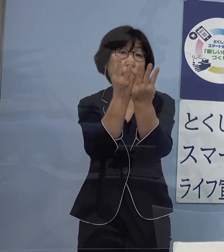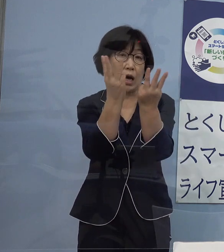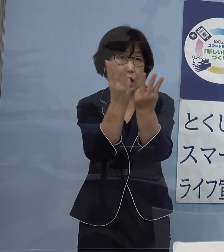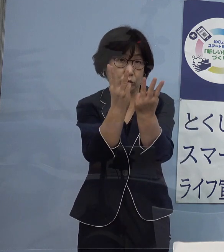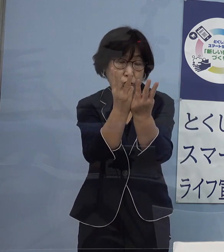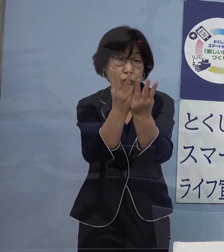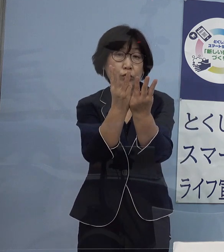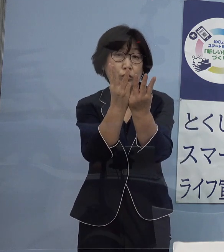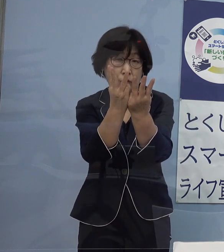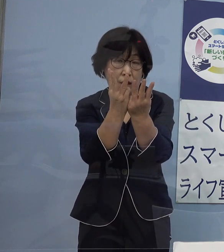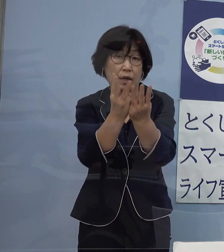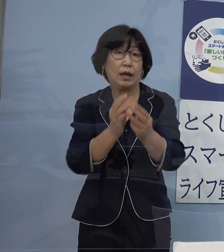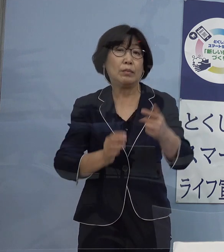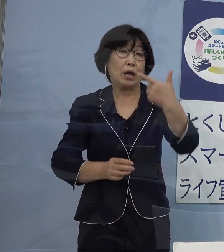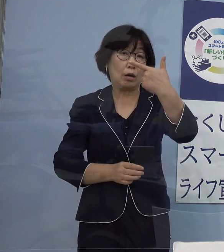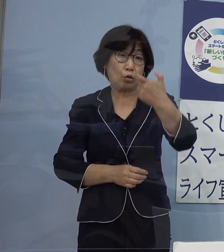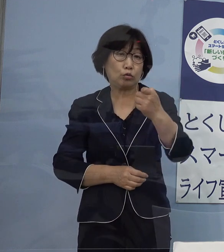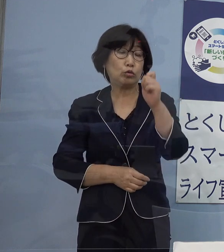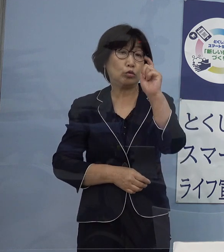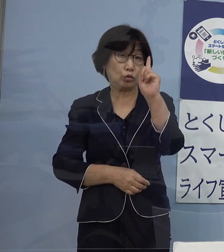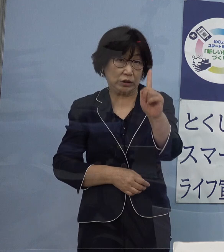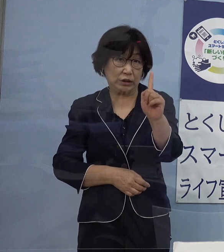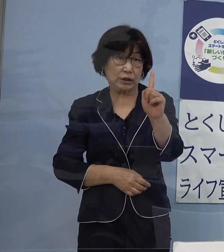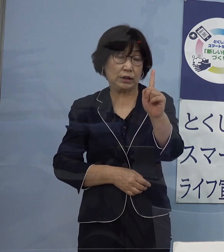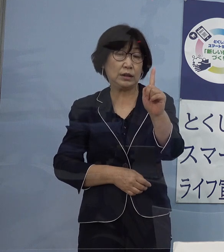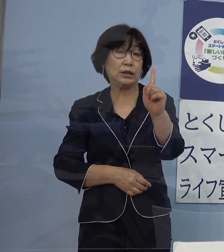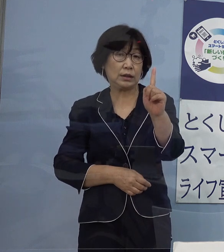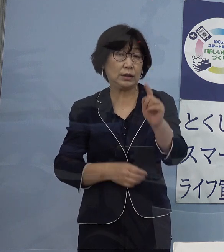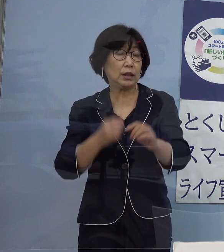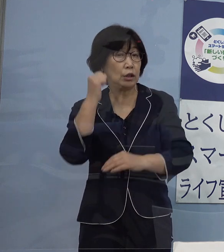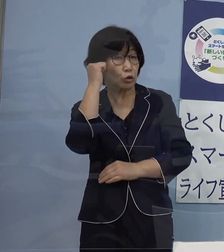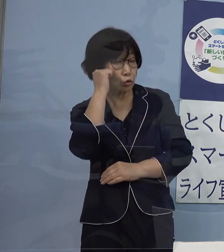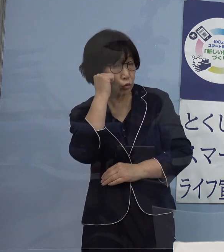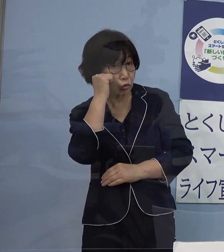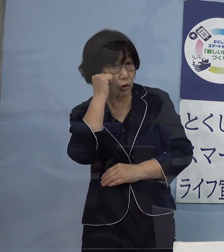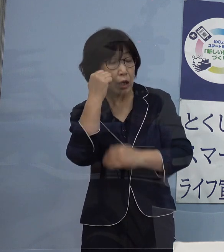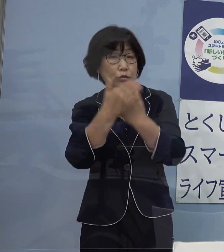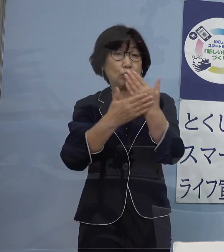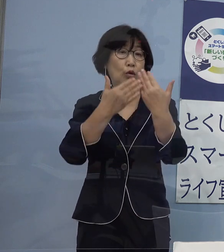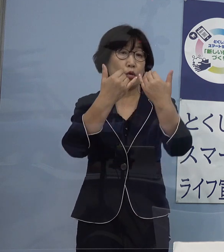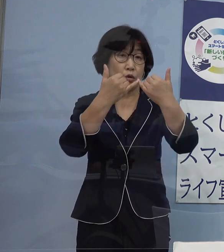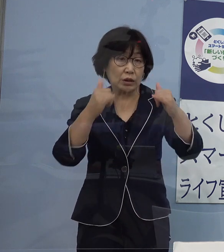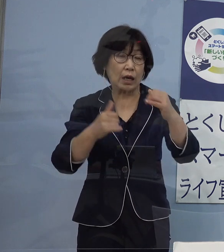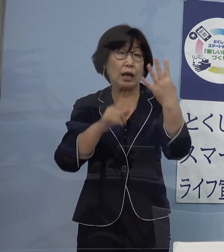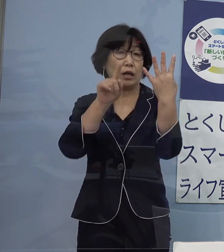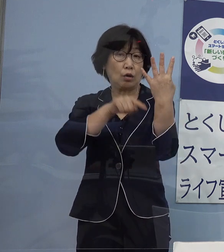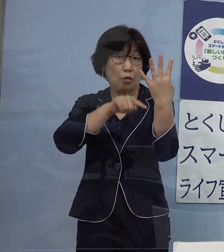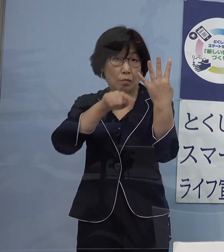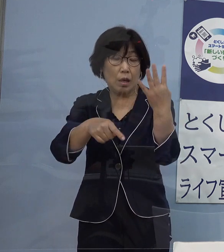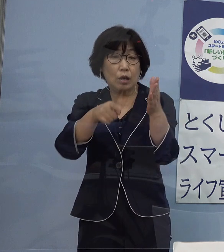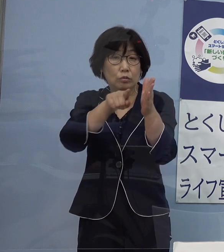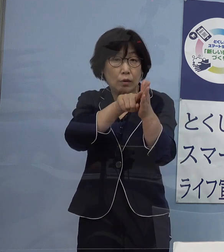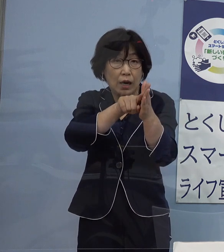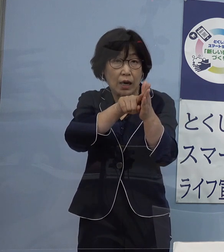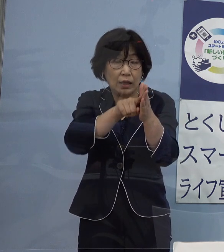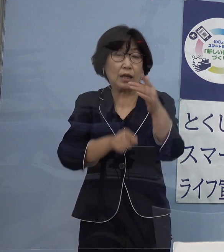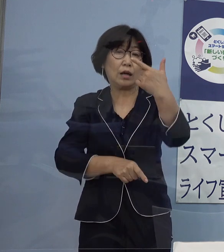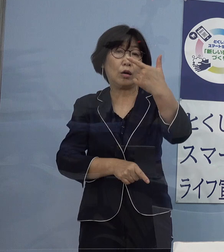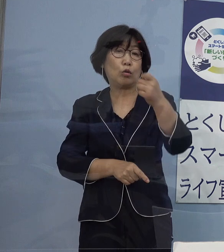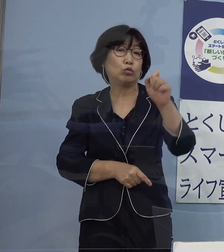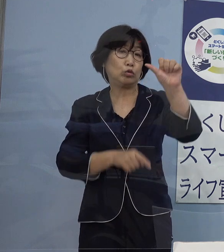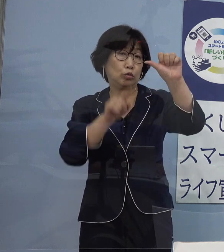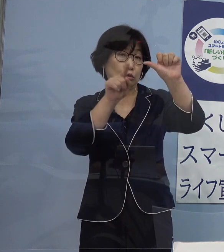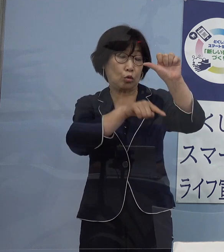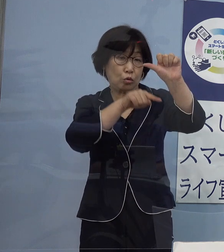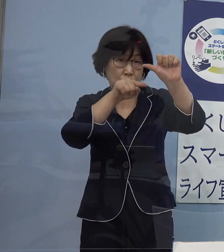上げた61と、宿泊療養者4名を加え65名となります